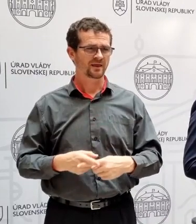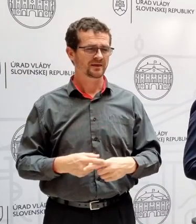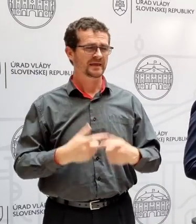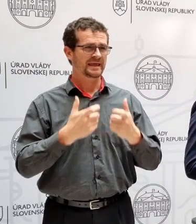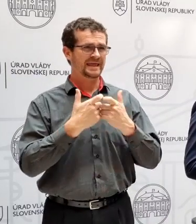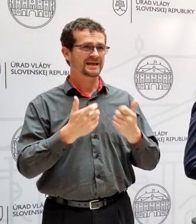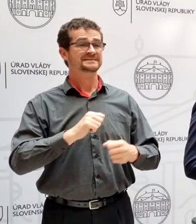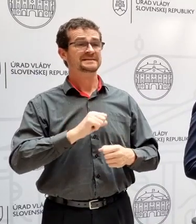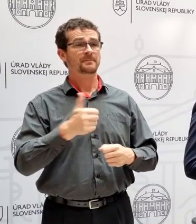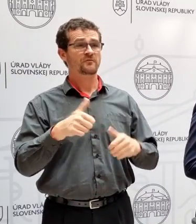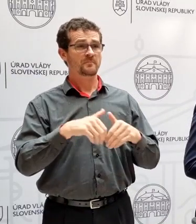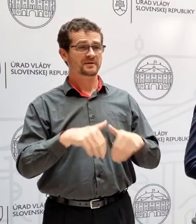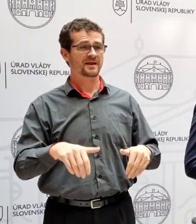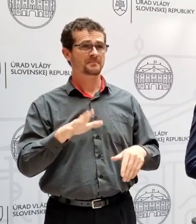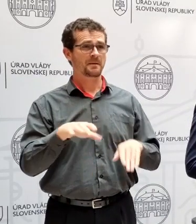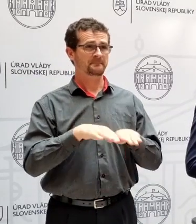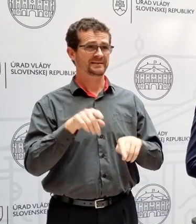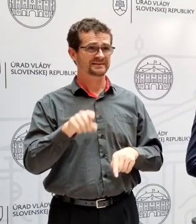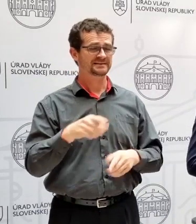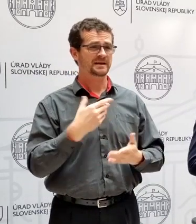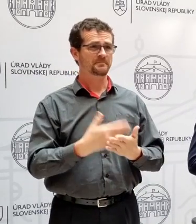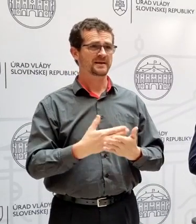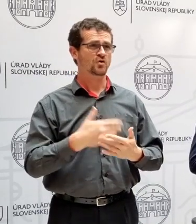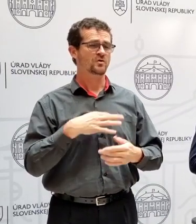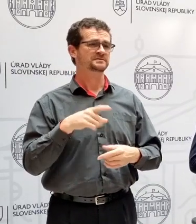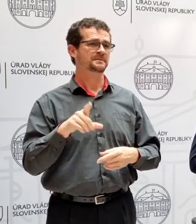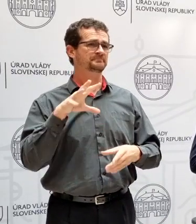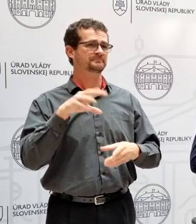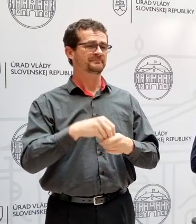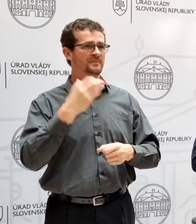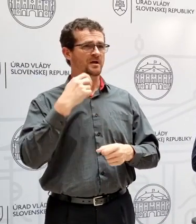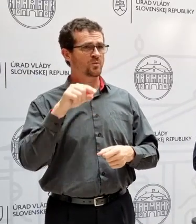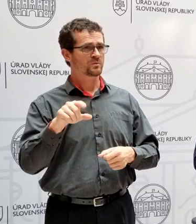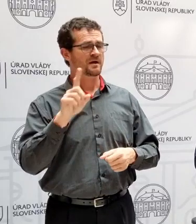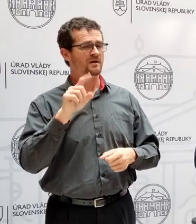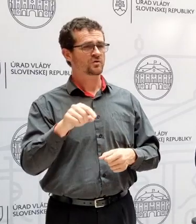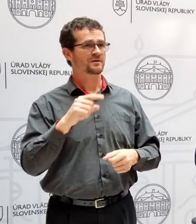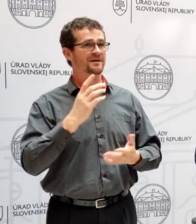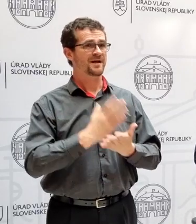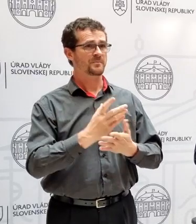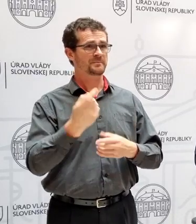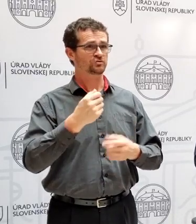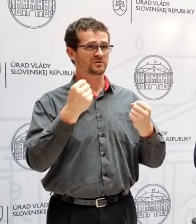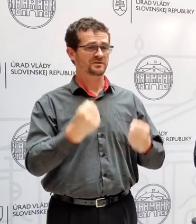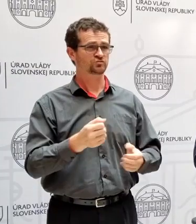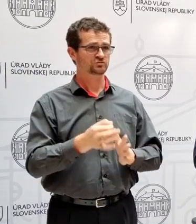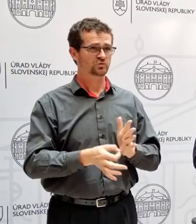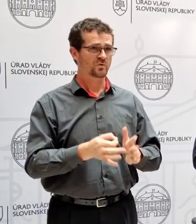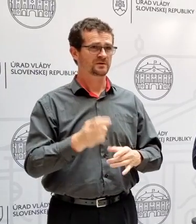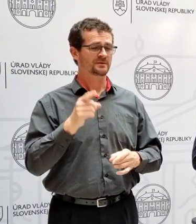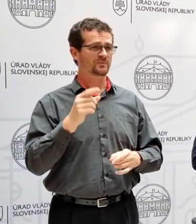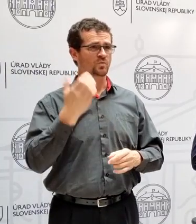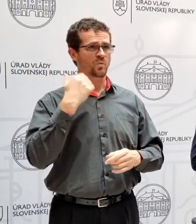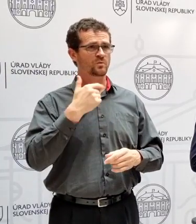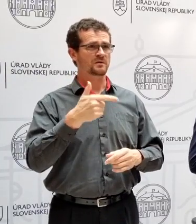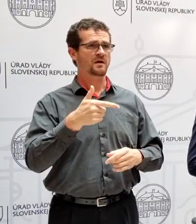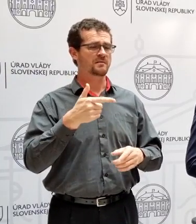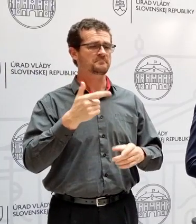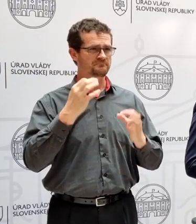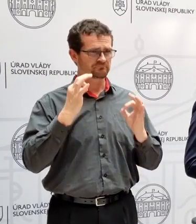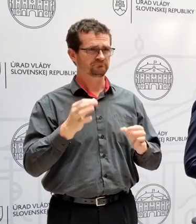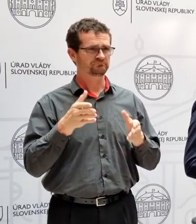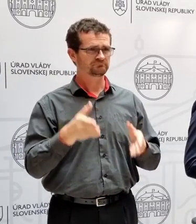že prioritnú zodpovednosť vždy má minister, ale preto aj chceme zase, aby tam boli ľudia, ktorí aj keď prídu do ťažkej situácie, aby to boli ľudia na mieste,